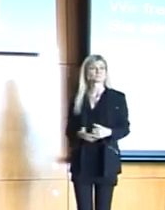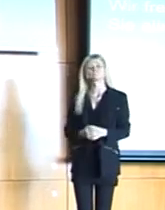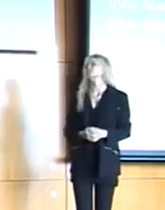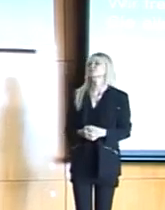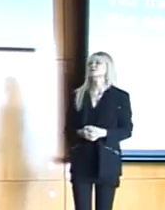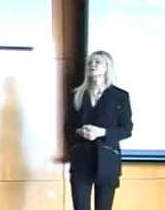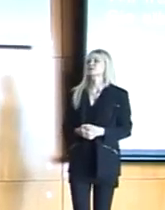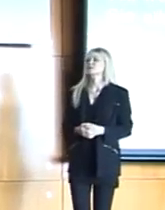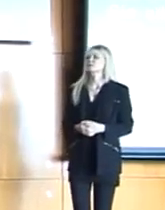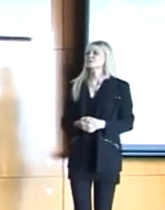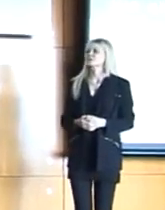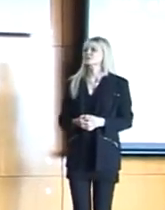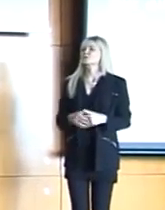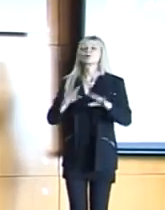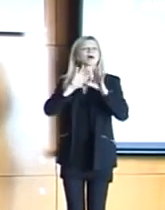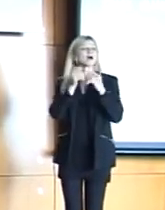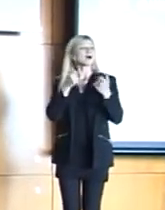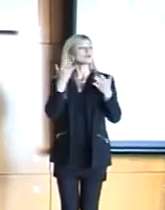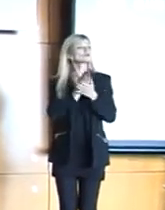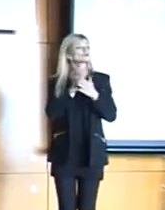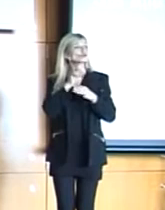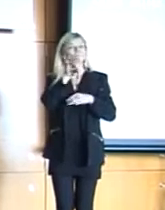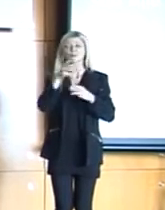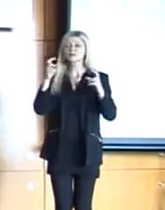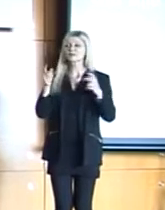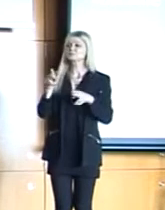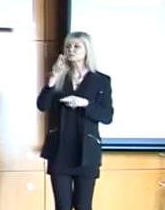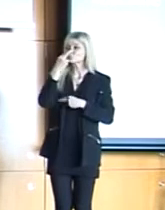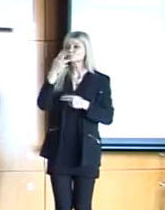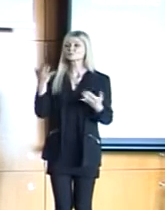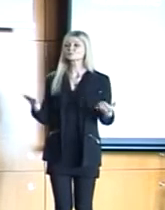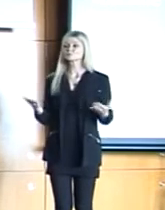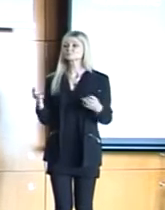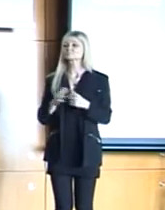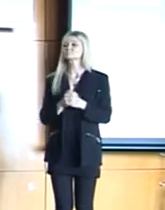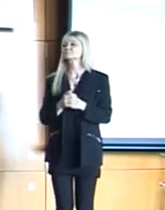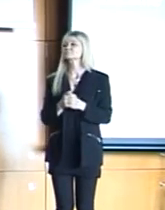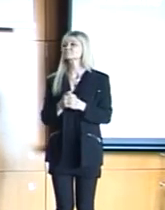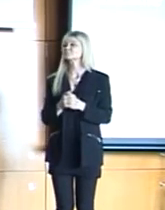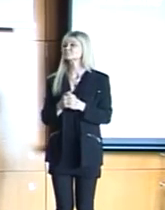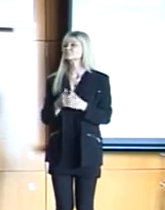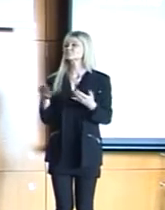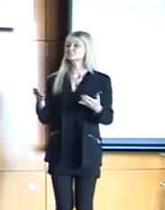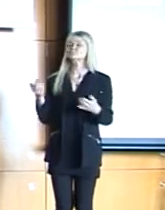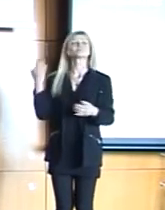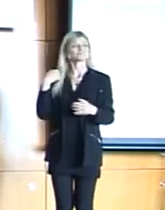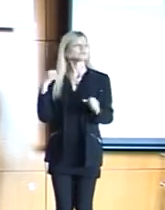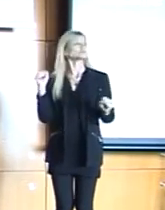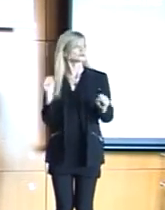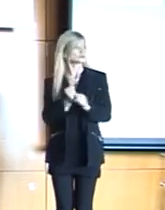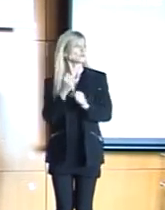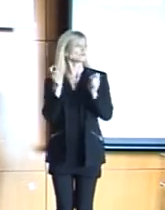und sogar alle noch Platz gefunden haben, obwohl wir ihnen zwei Sessel rauben mussten, aber es hat ja doch